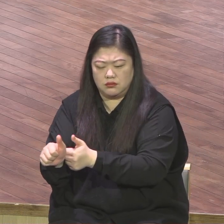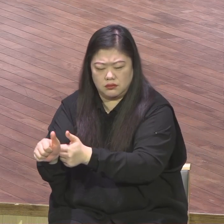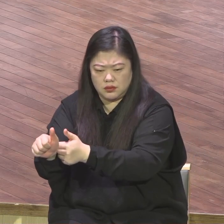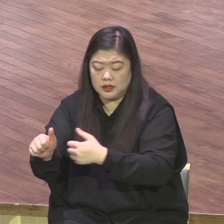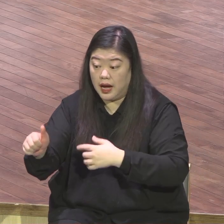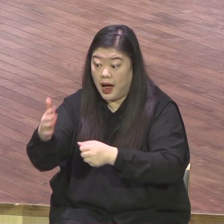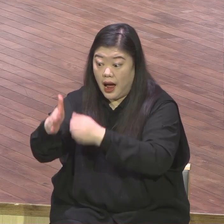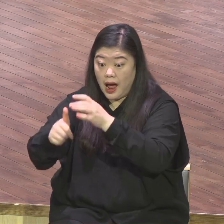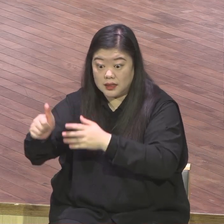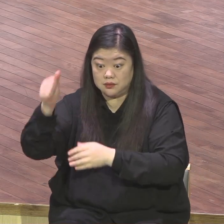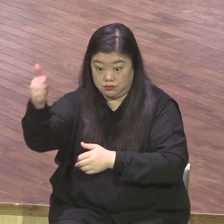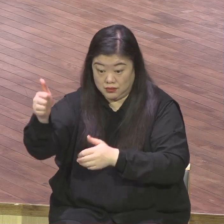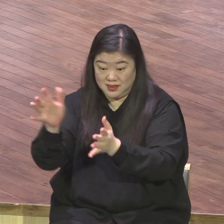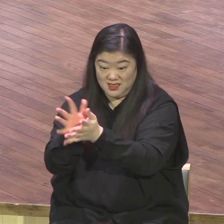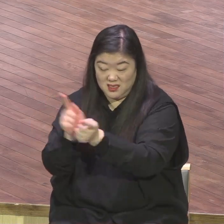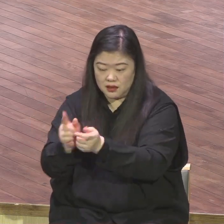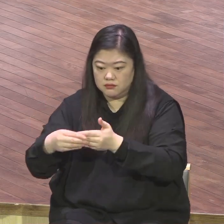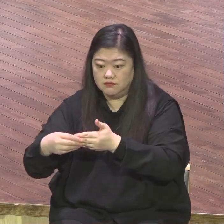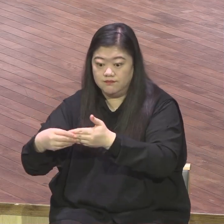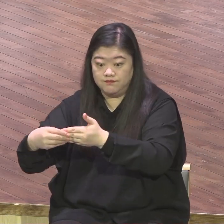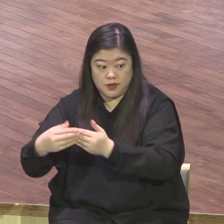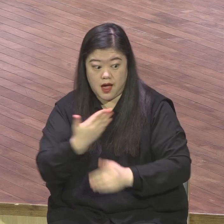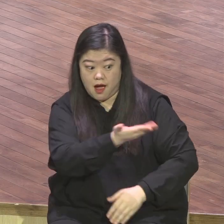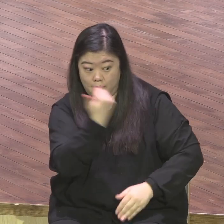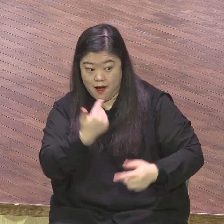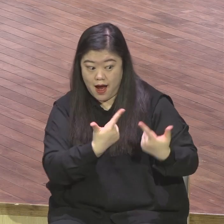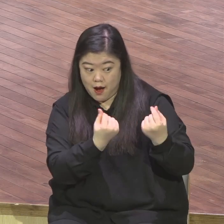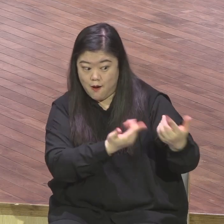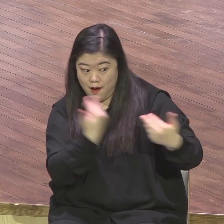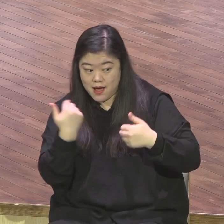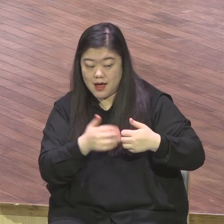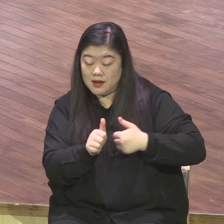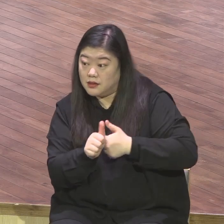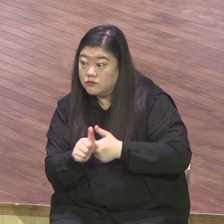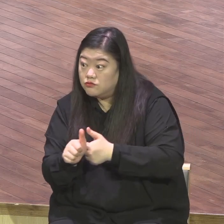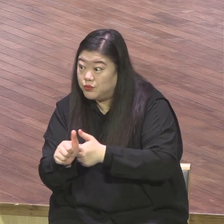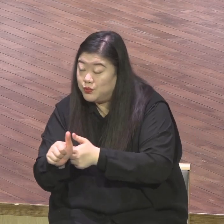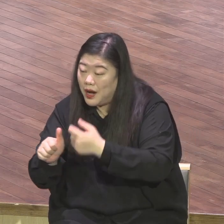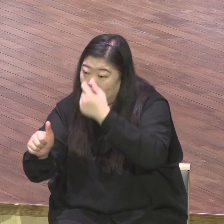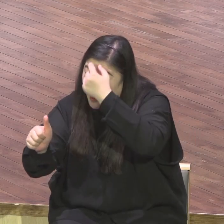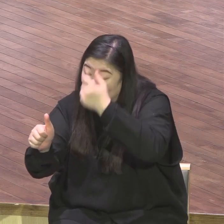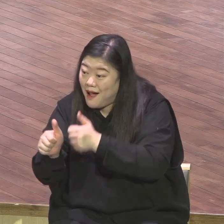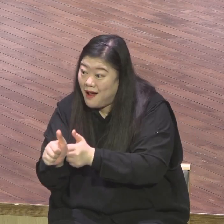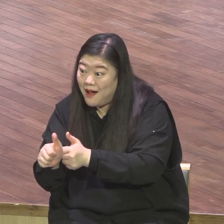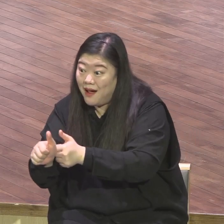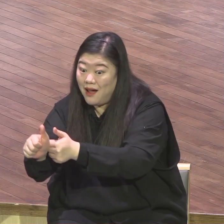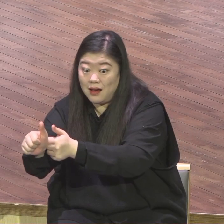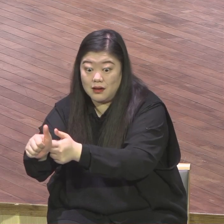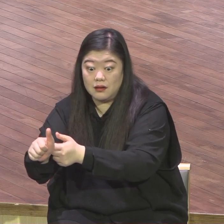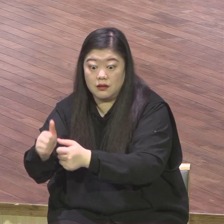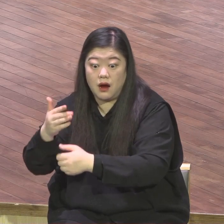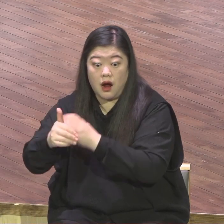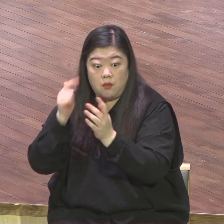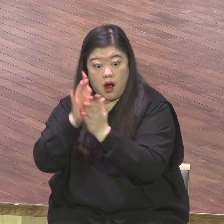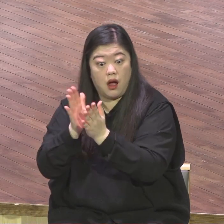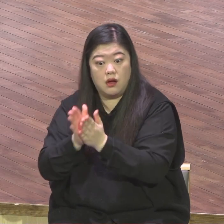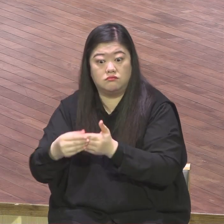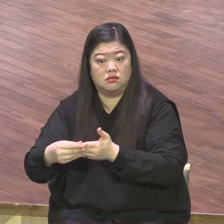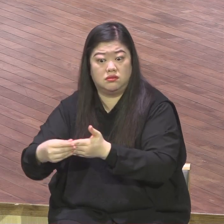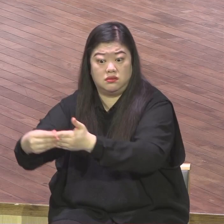깨달았고 기도 제목을 삼으면, 그래서 순종만 하면 하나님이 하시겠다는 거예요. 하나님이 다 하신